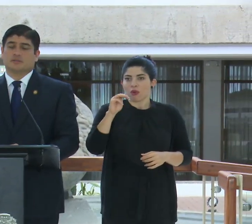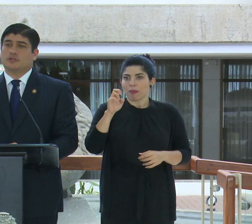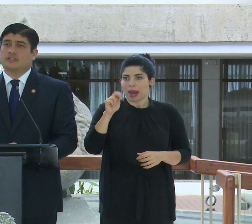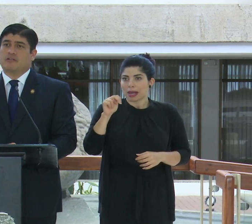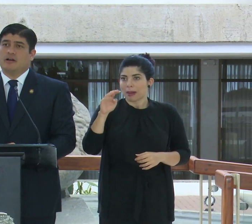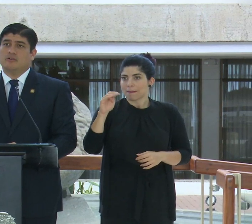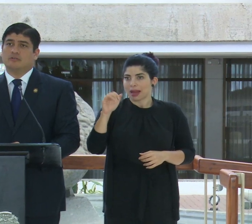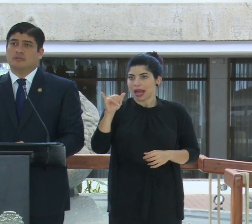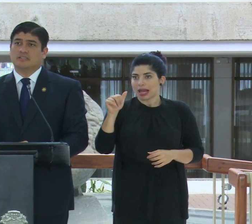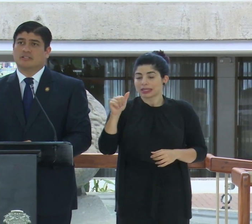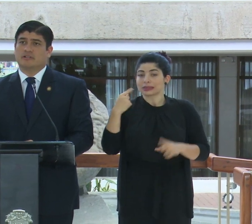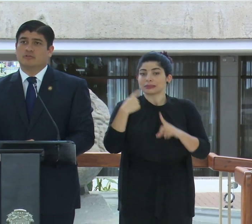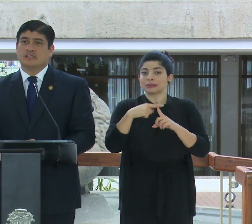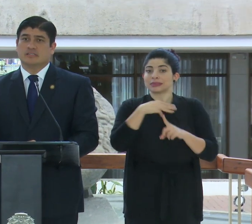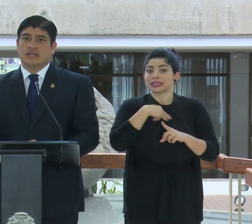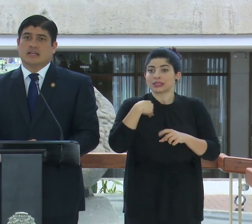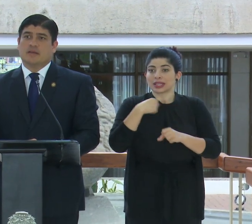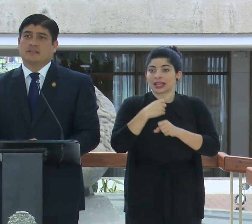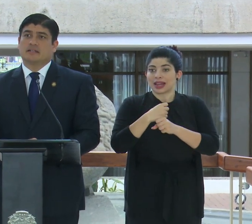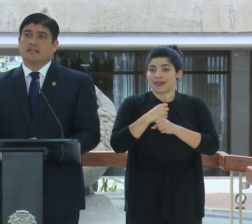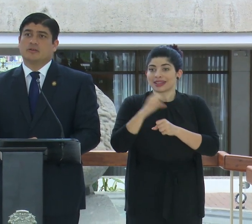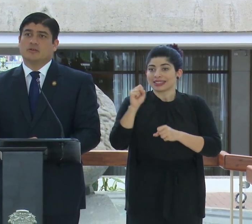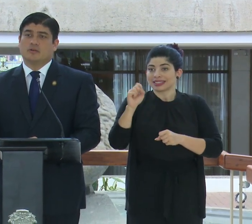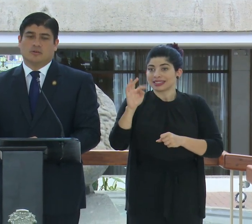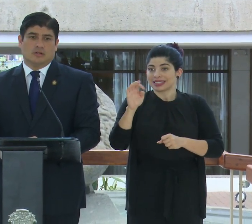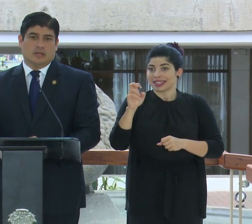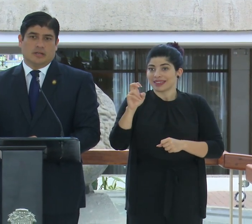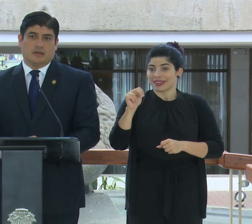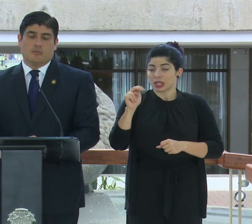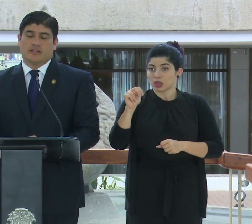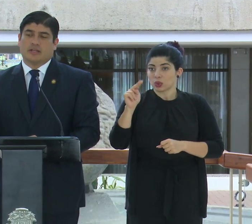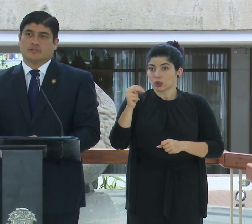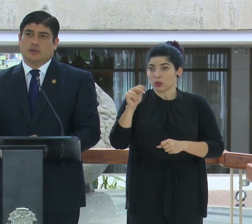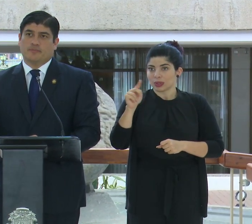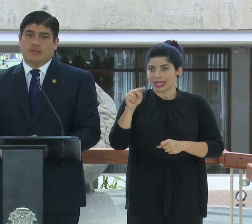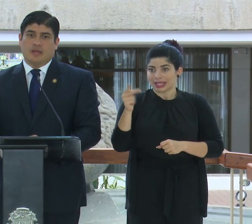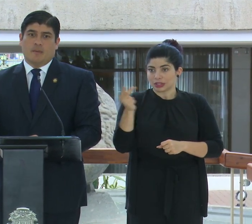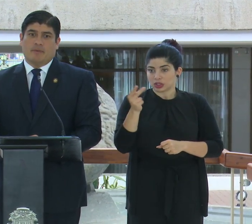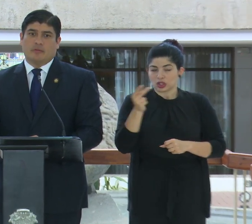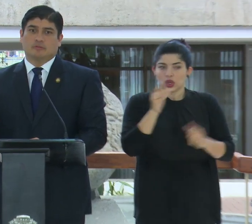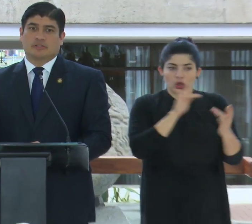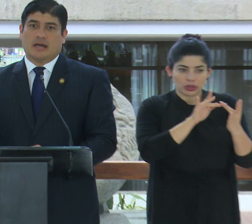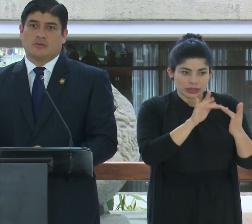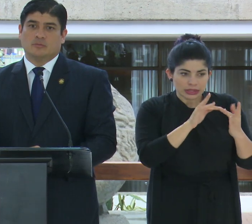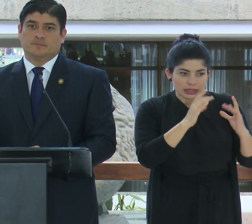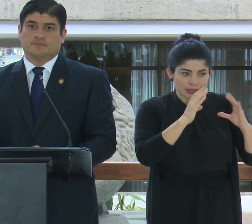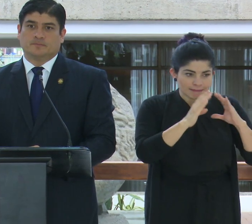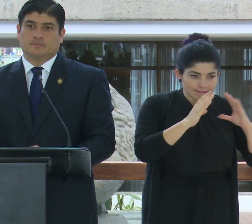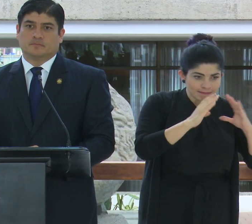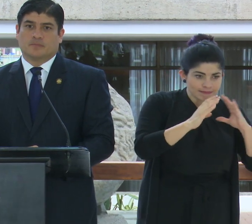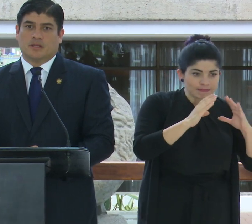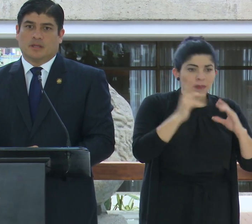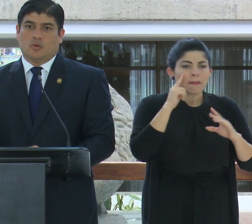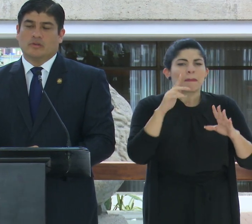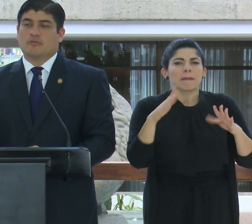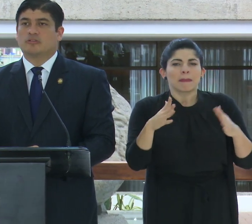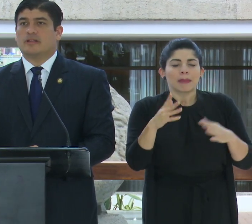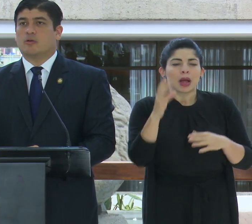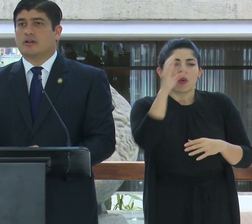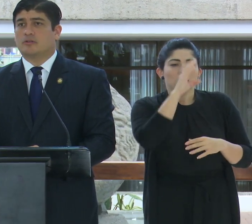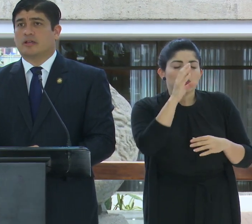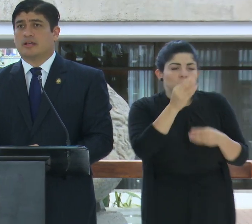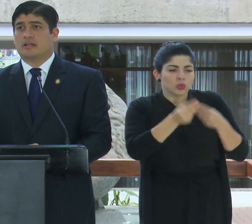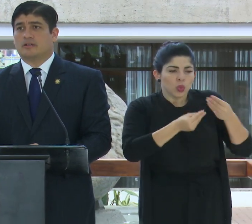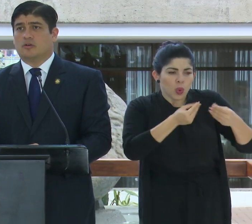del ministro de Trabajo, don Steven Núñez, que ha mantenido comunicación para buscar una